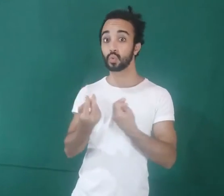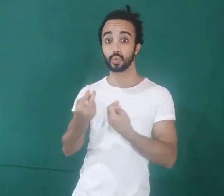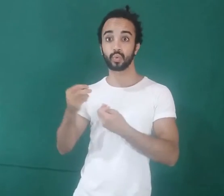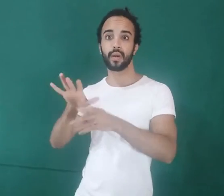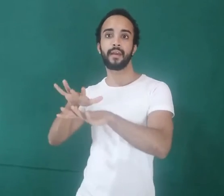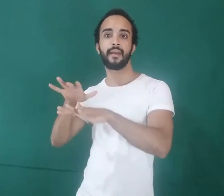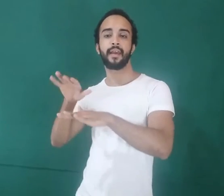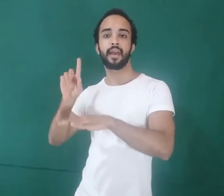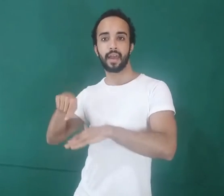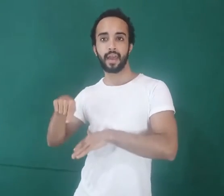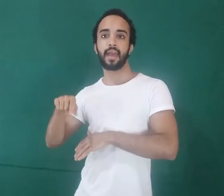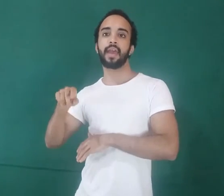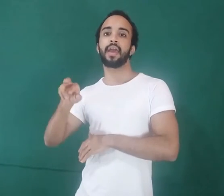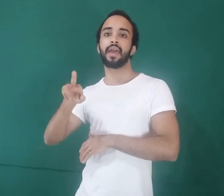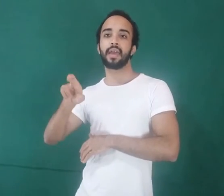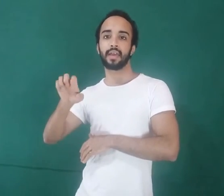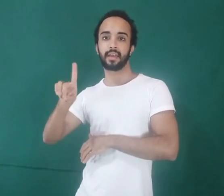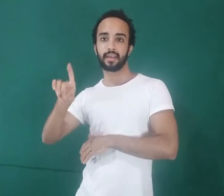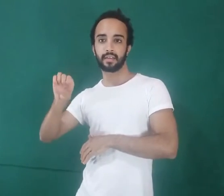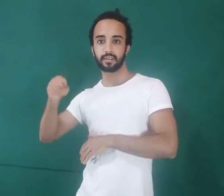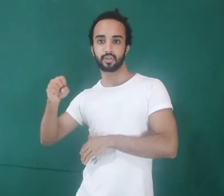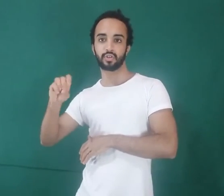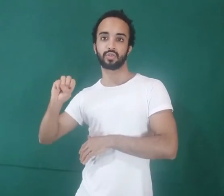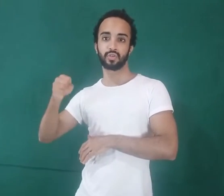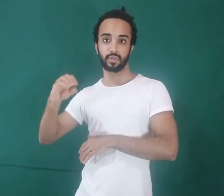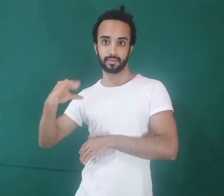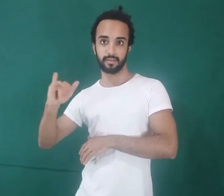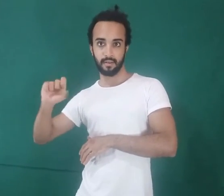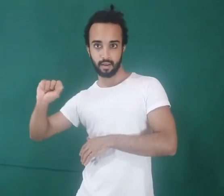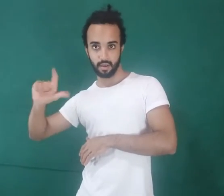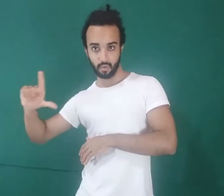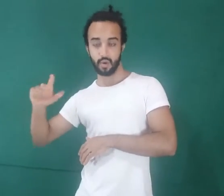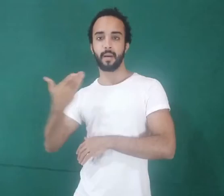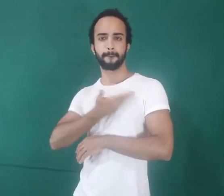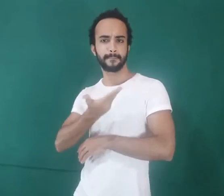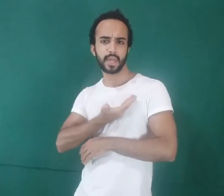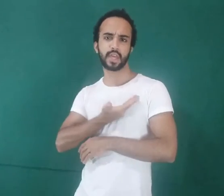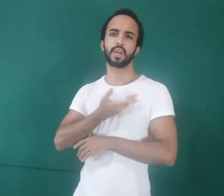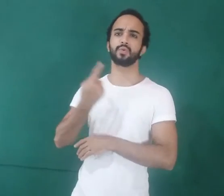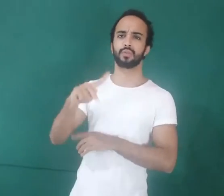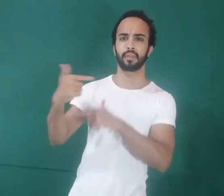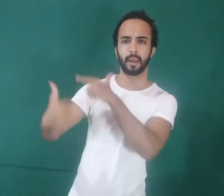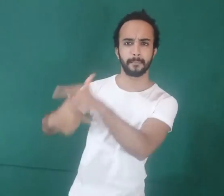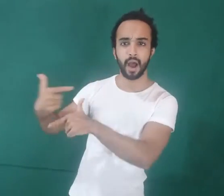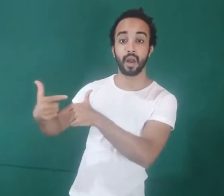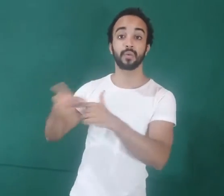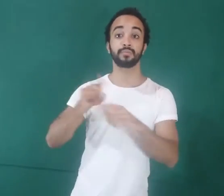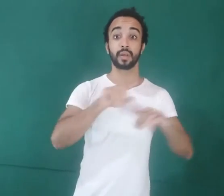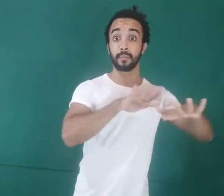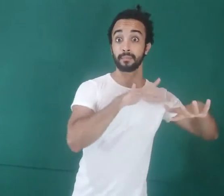mas mídias sociais eram Instagram, essas mídias que conectavam as redes sociais. Gente, hoje em dia colombou. As